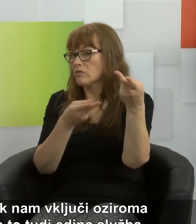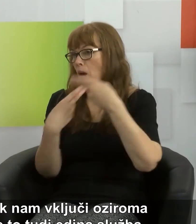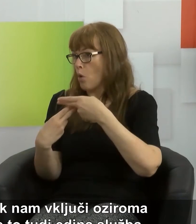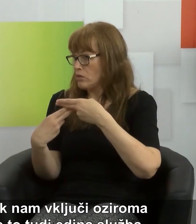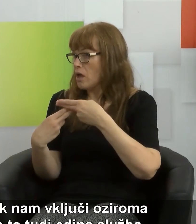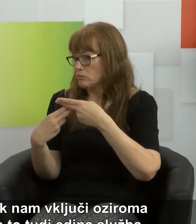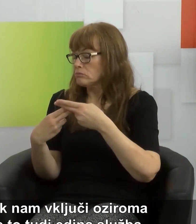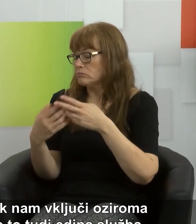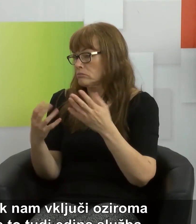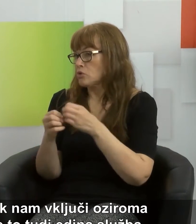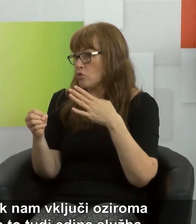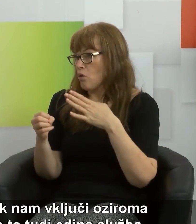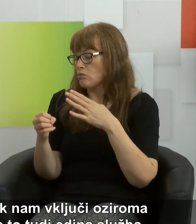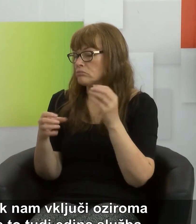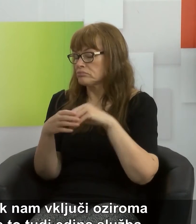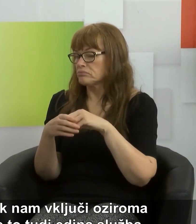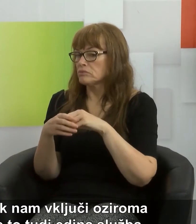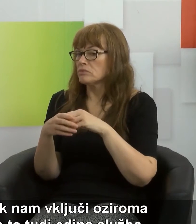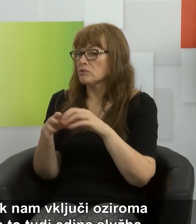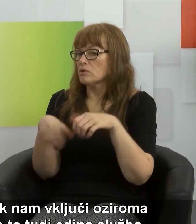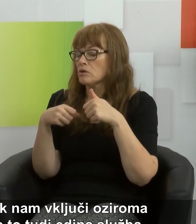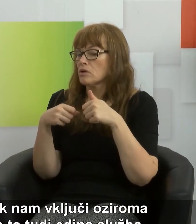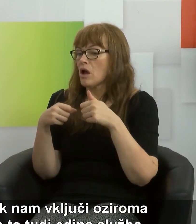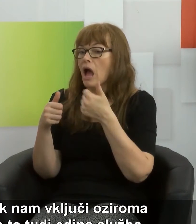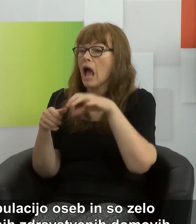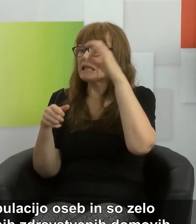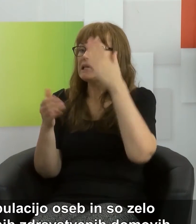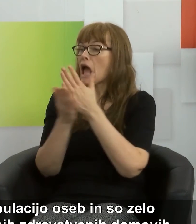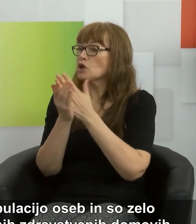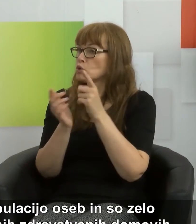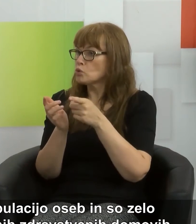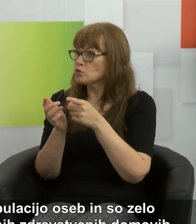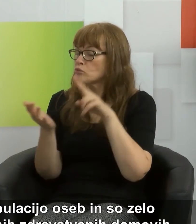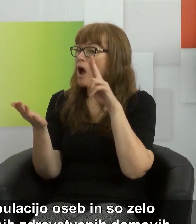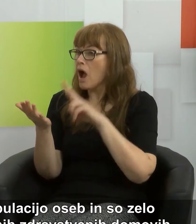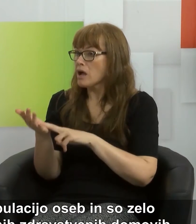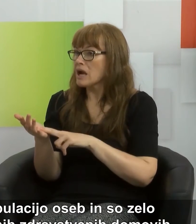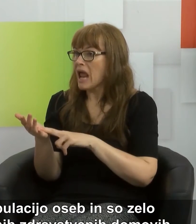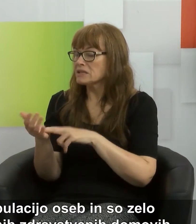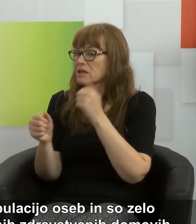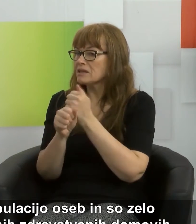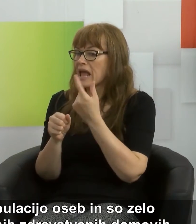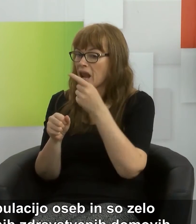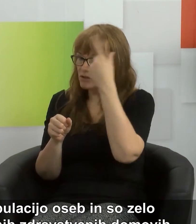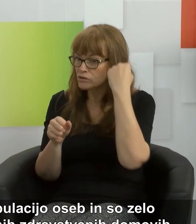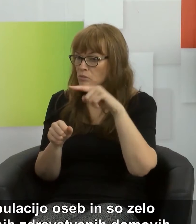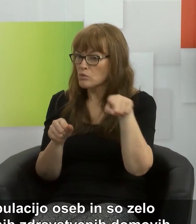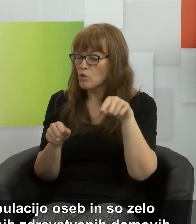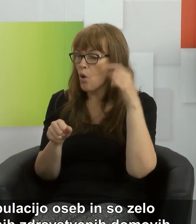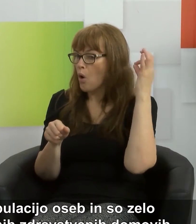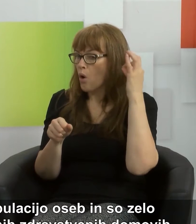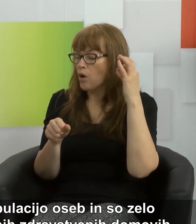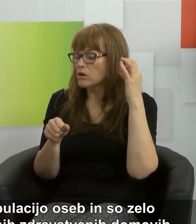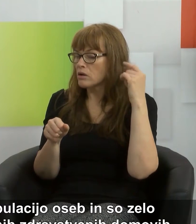napotena. Zato, ker je to tudi edina služba, ki dejansko dela s to populacijo